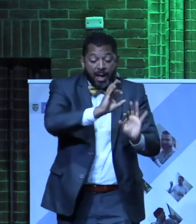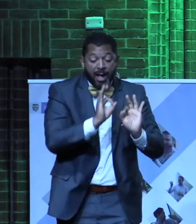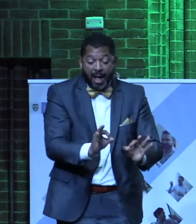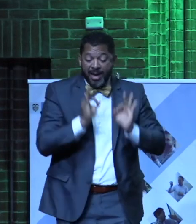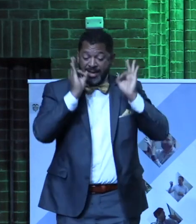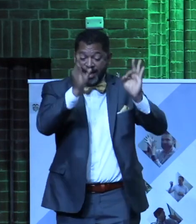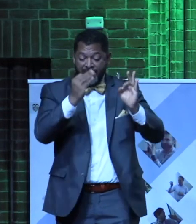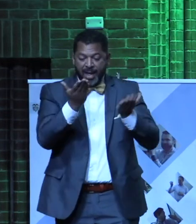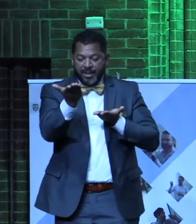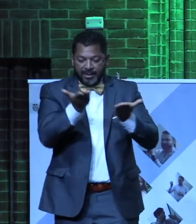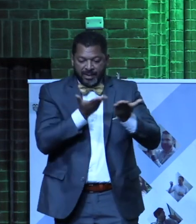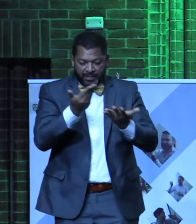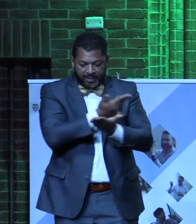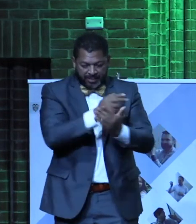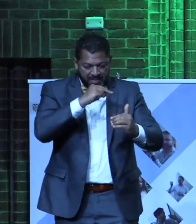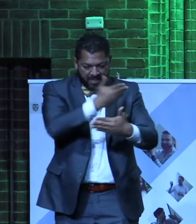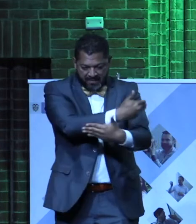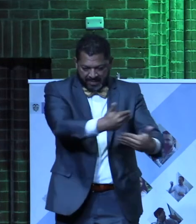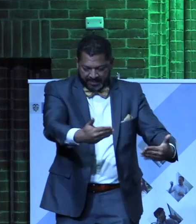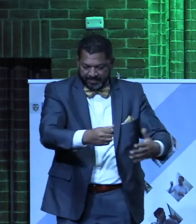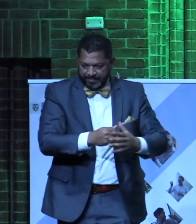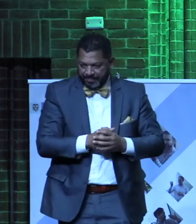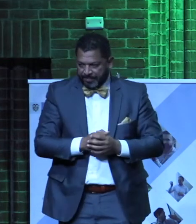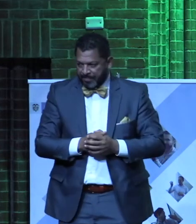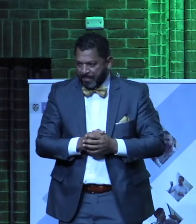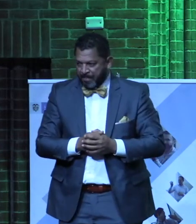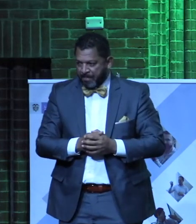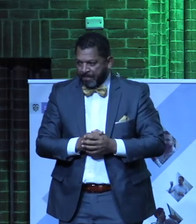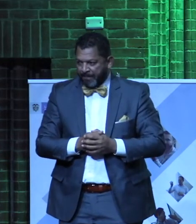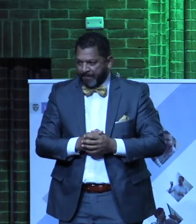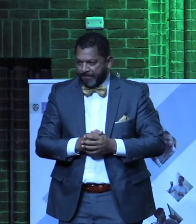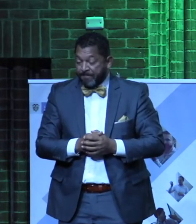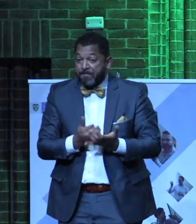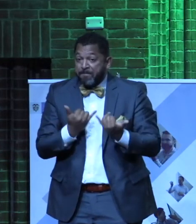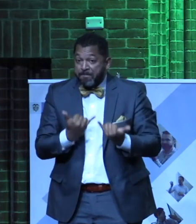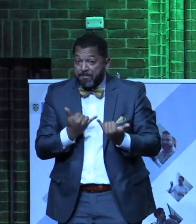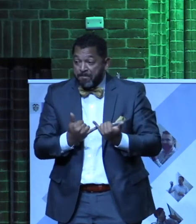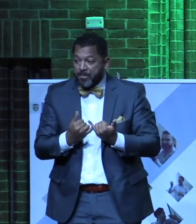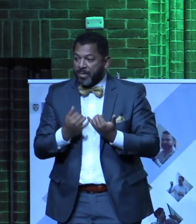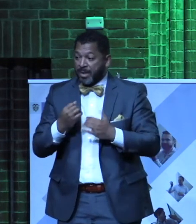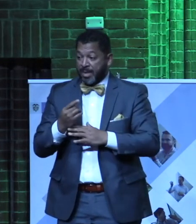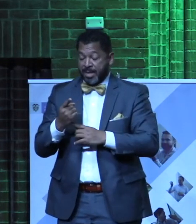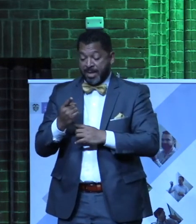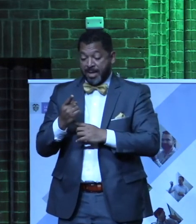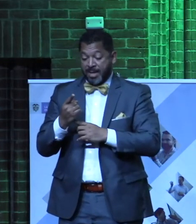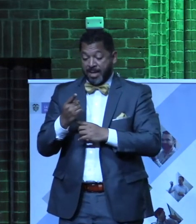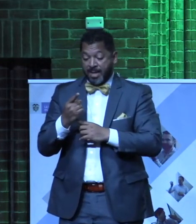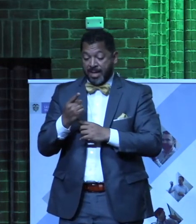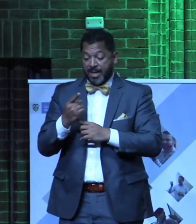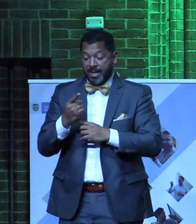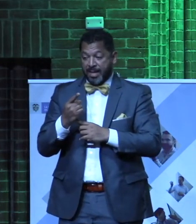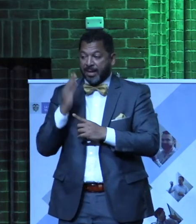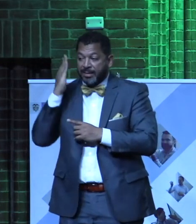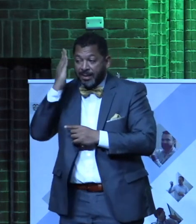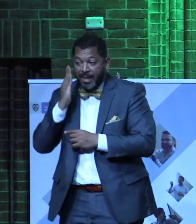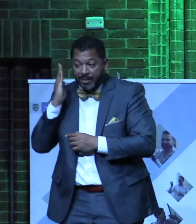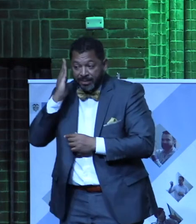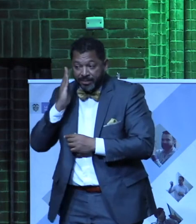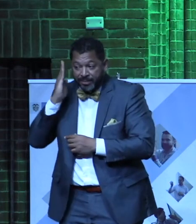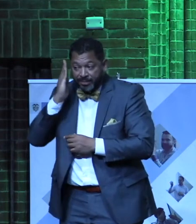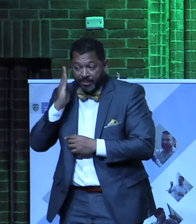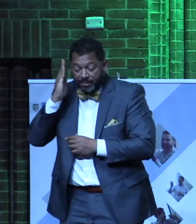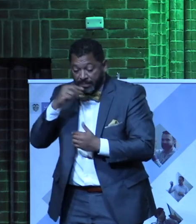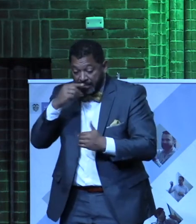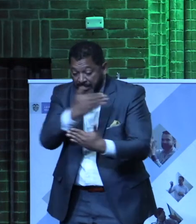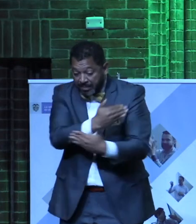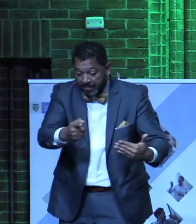siempre están con nosotros. Yo quiero mencionar antes del tamizaje que este año ustedes saben que nosotros